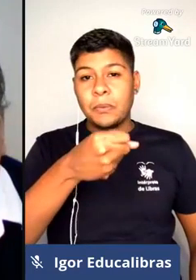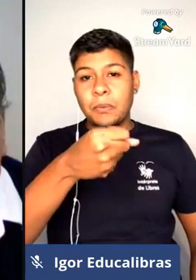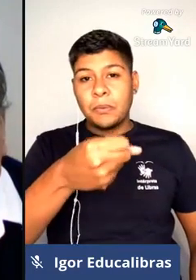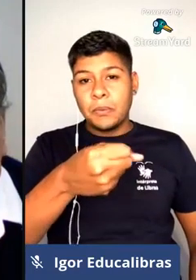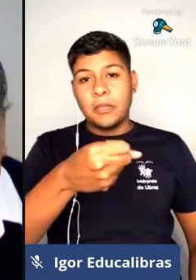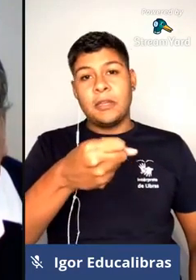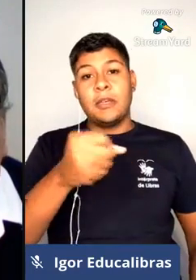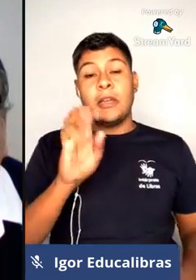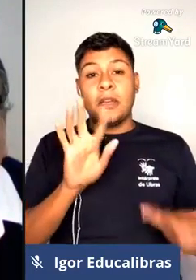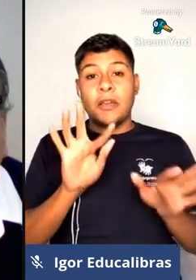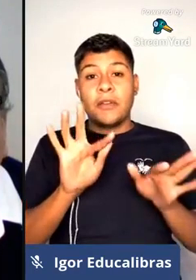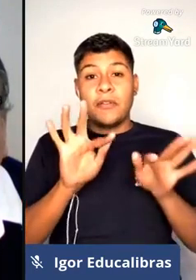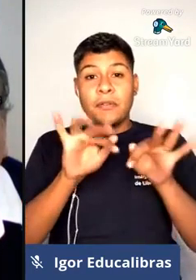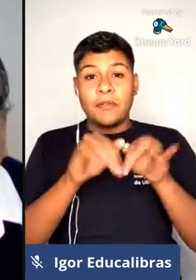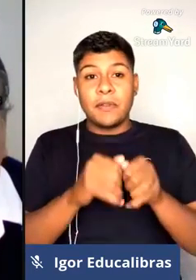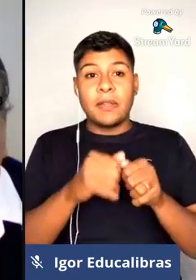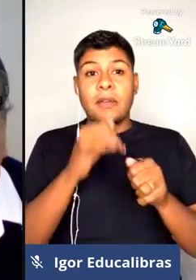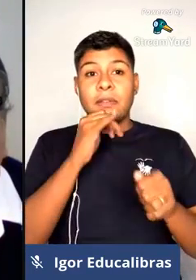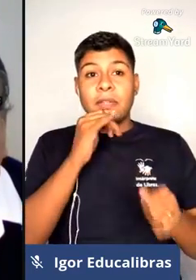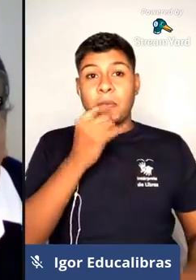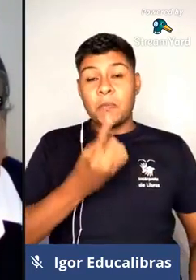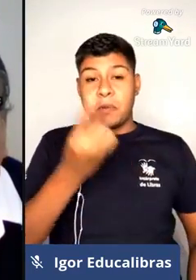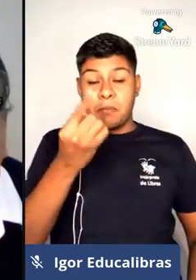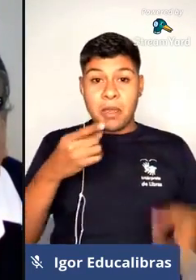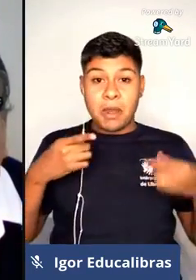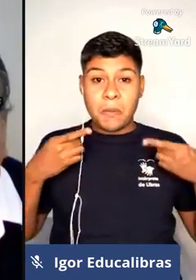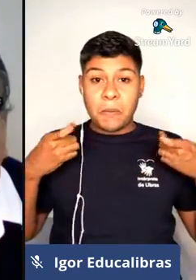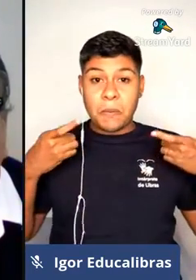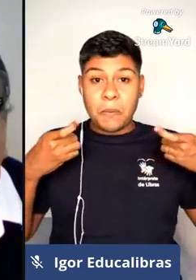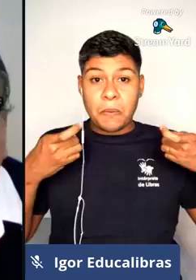No final da Primeira Guerra, o